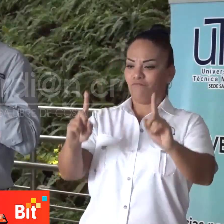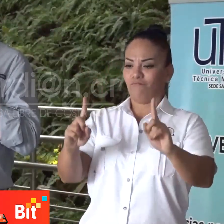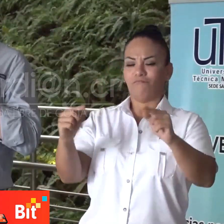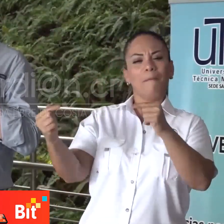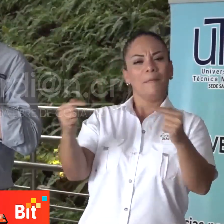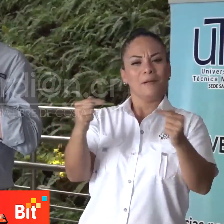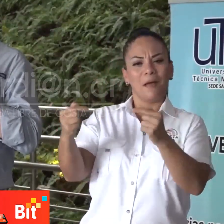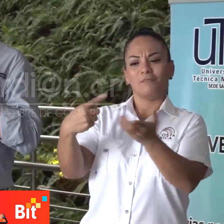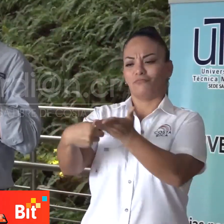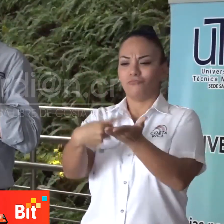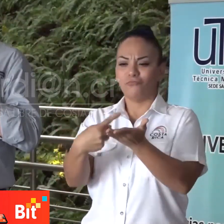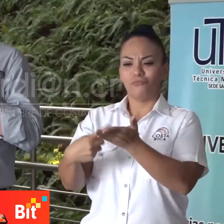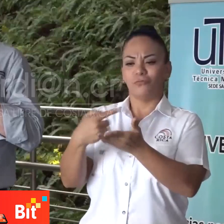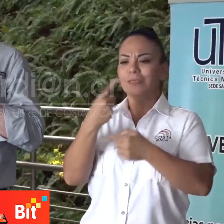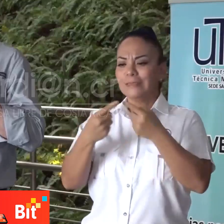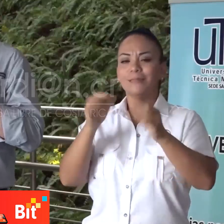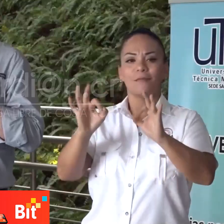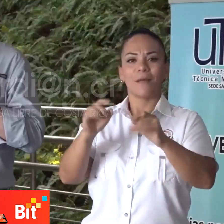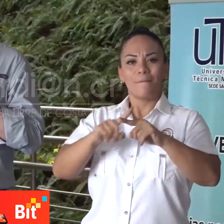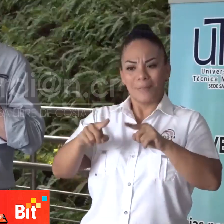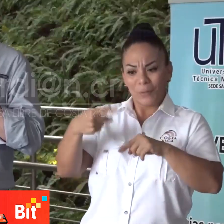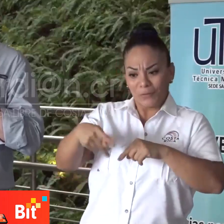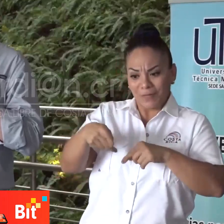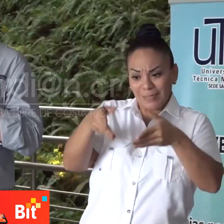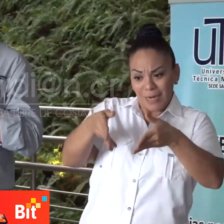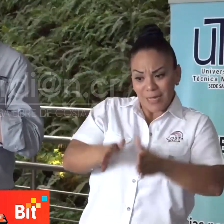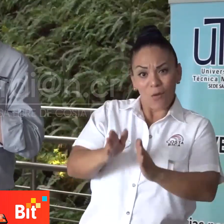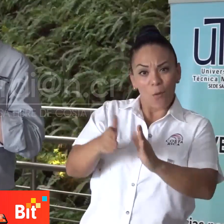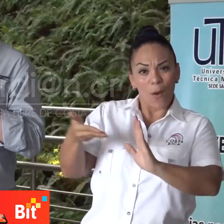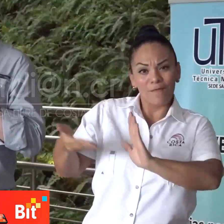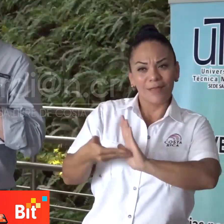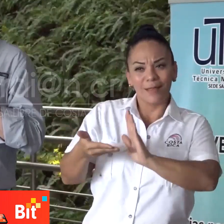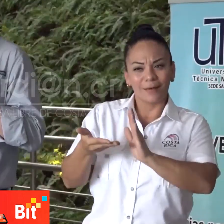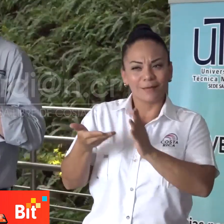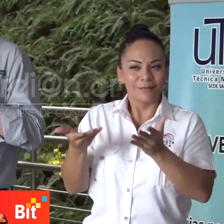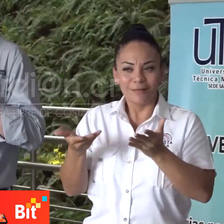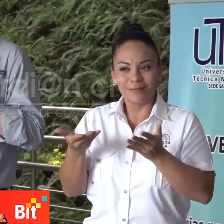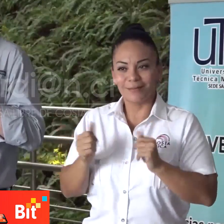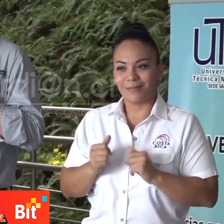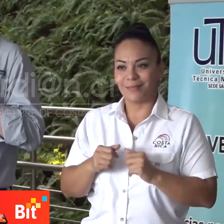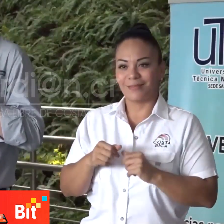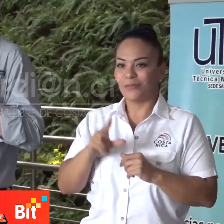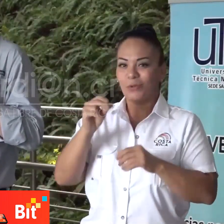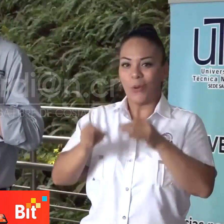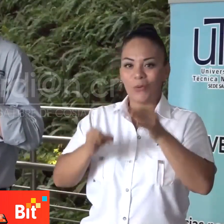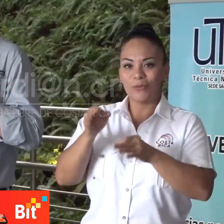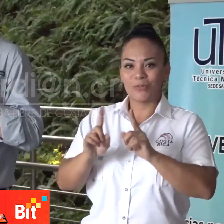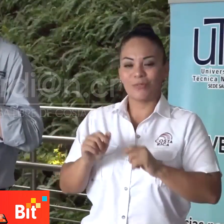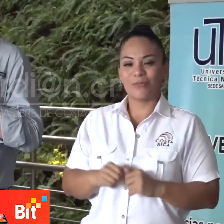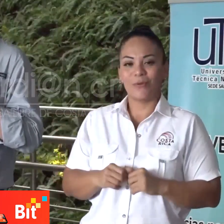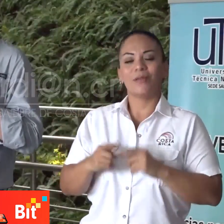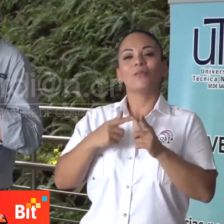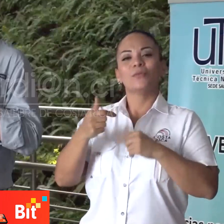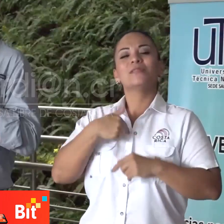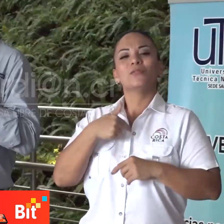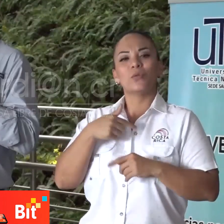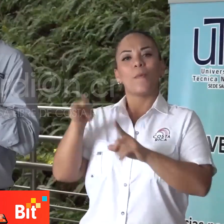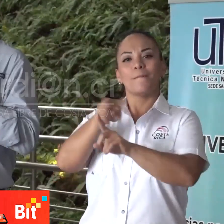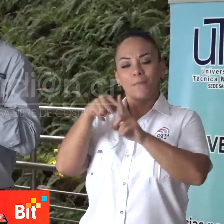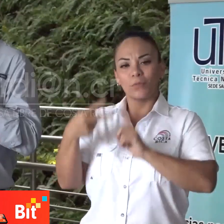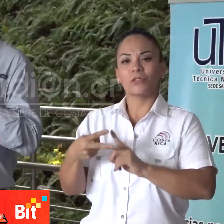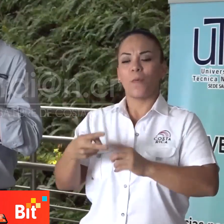debata, diga, pero arriesgar al hijo o a la hija, ahí es donde no se vale. Y yo tengo una